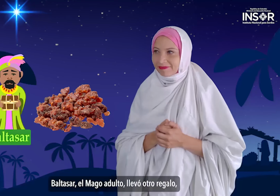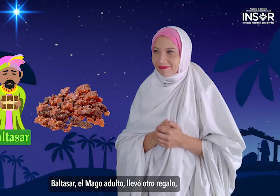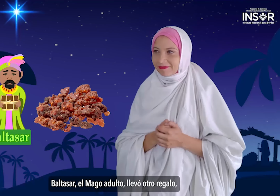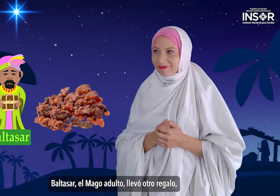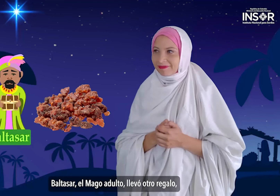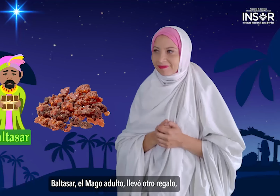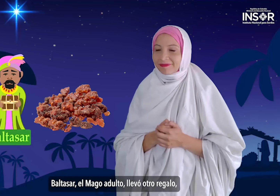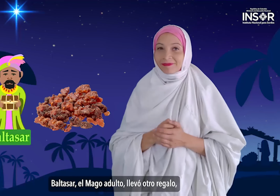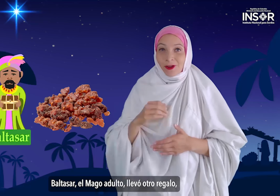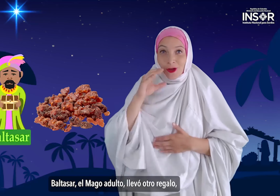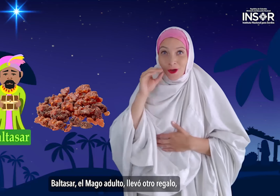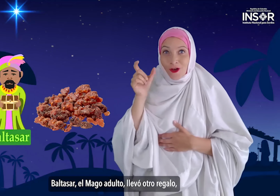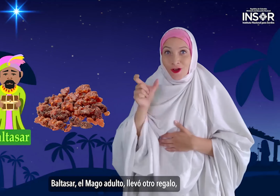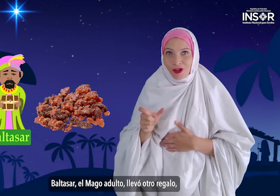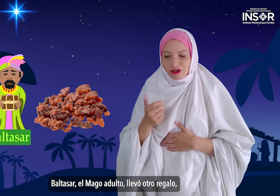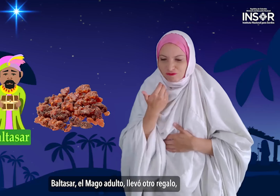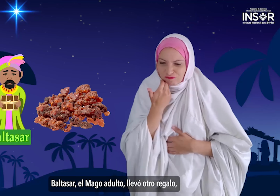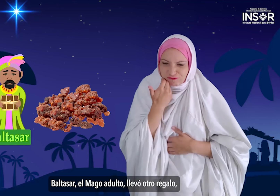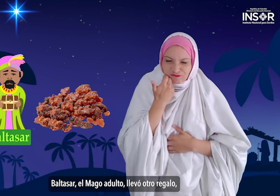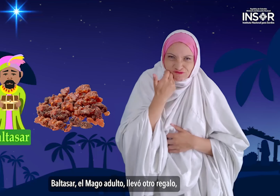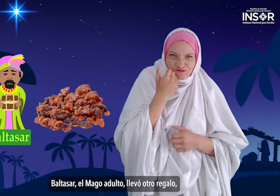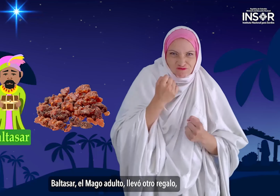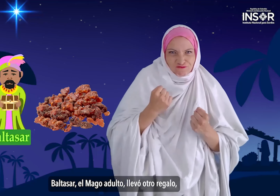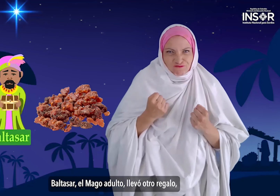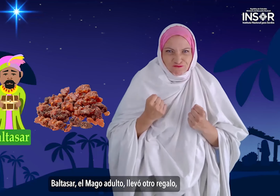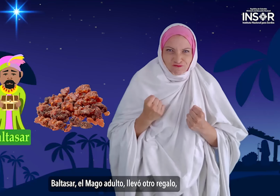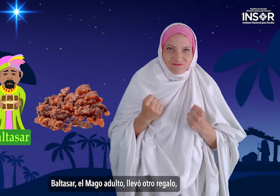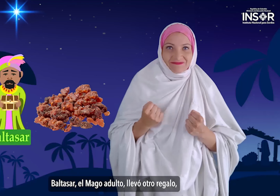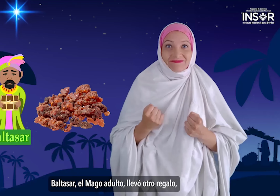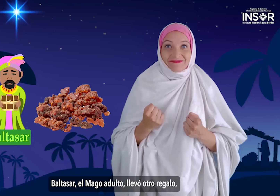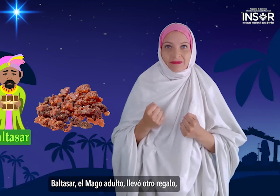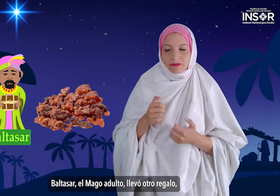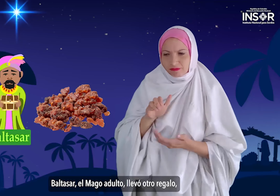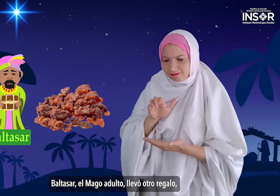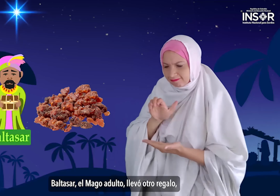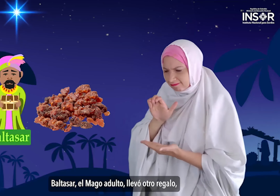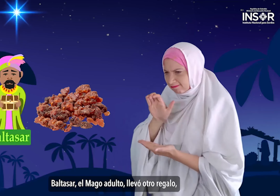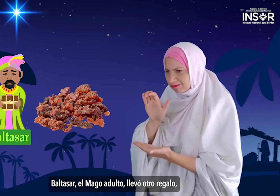Baltasar, el mago adulto, llevó otro regalo.